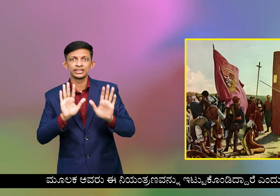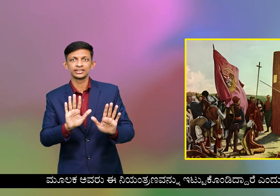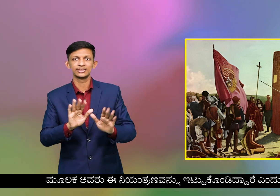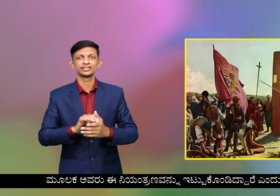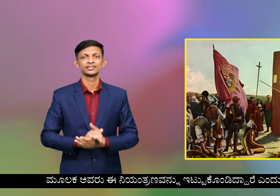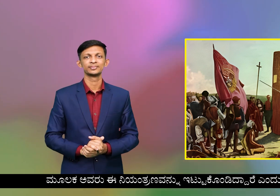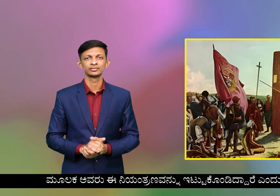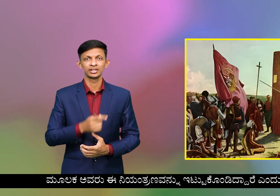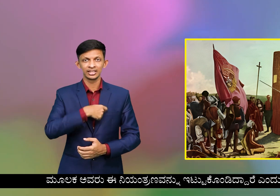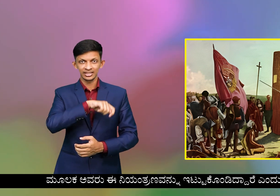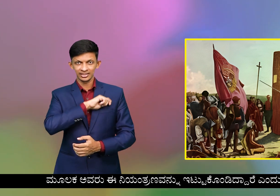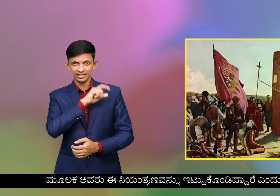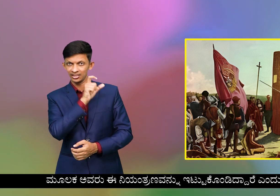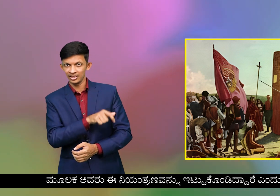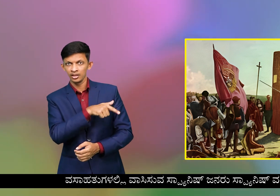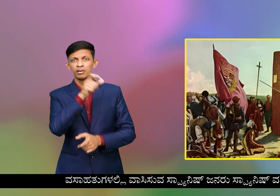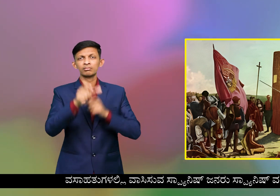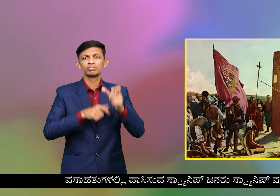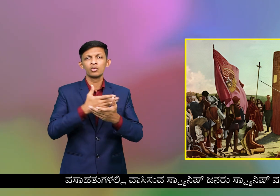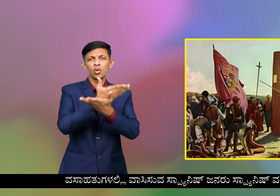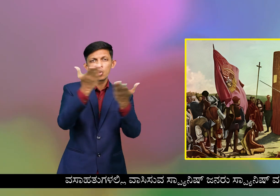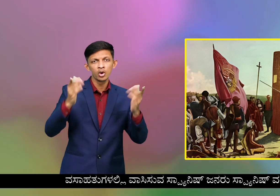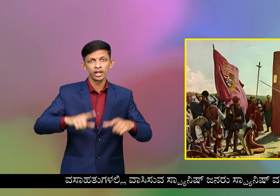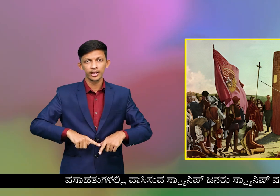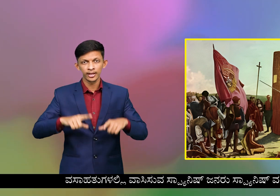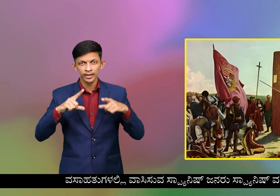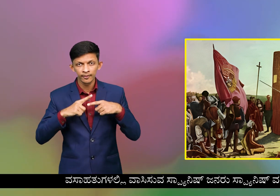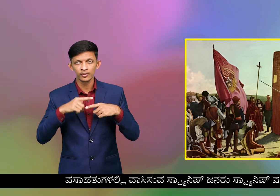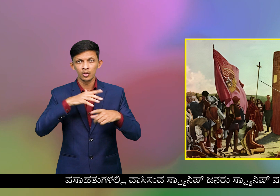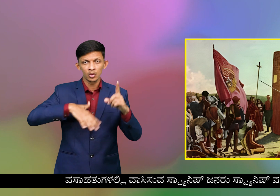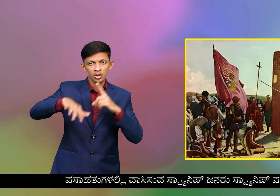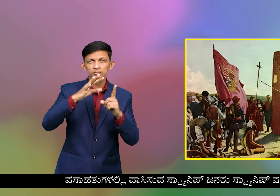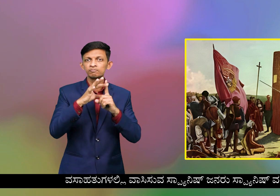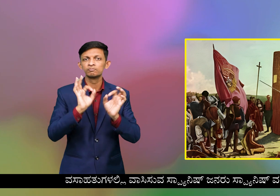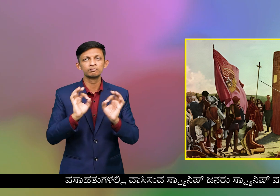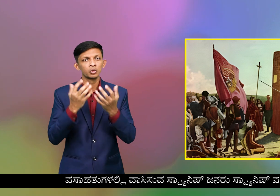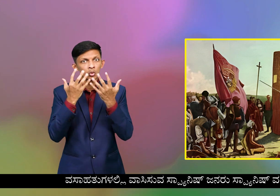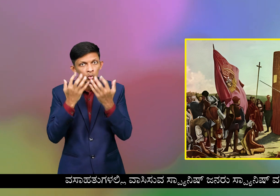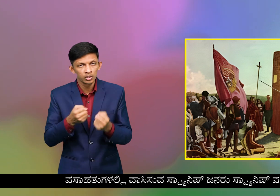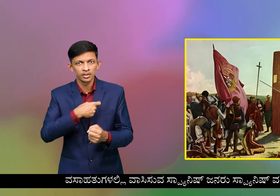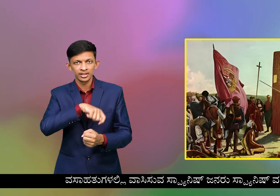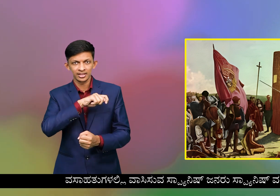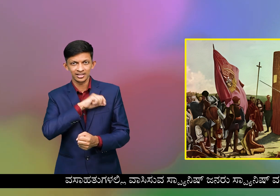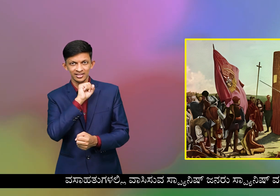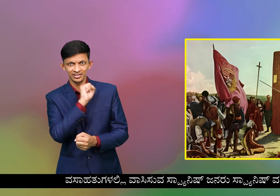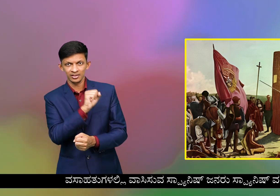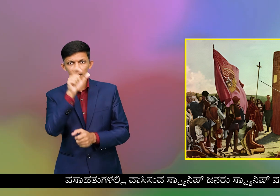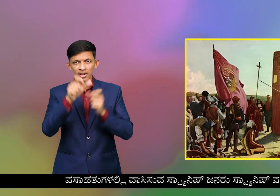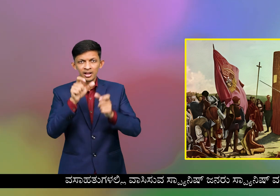ಇಟ್ಟುಕೊಂಡಿದ್ದಾರೆ ಎಂದು ಖಚಿತಪಡಿಸಿಕೊಂಡರು. ವಸಾಹತುಗಳಲ್ಲಿ ವಾಸಿಸುವ ಸ್ಪ್ಯಾನಿಷ್ ಜನರು ಸ್ಪ್ಯಾನಿಷ್ ವರಿಷ್ಠರು